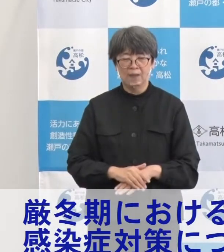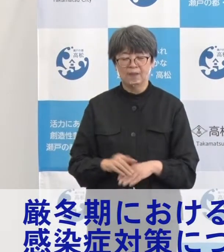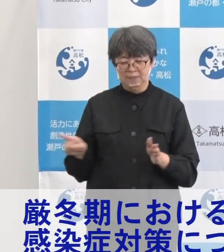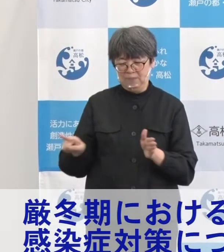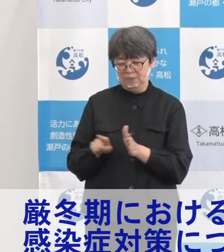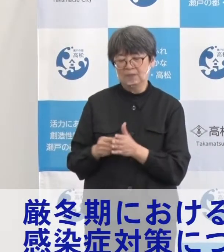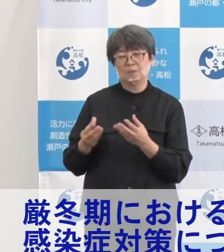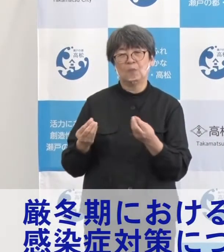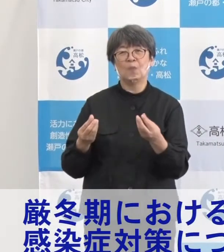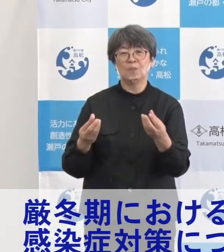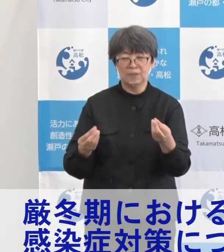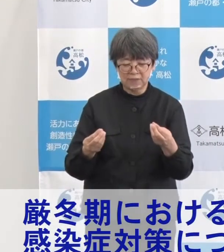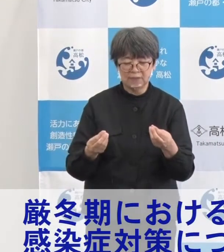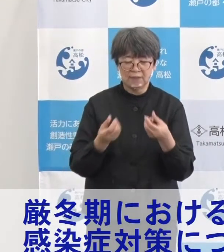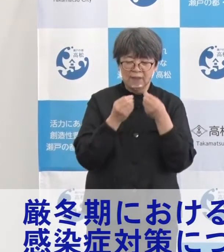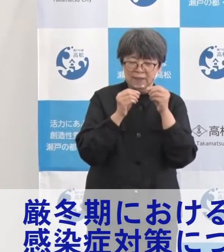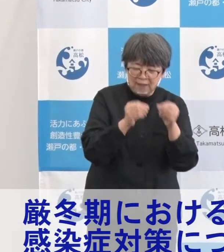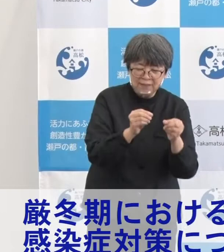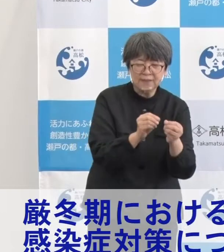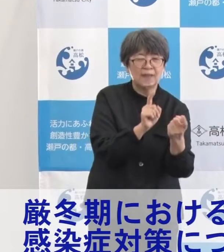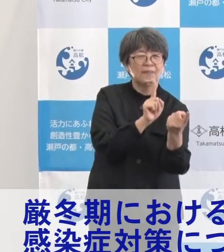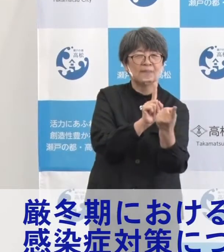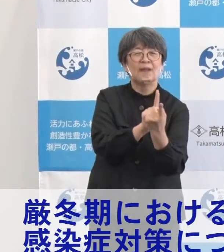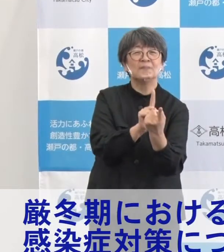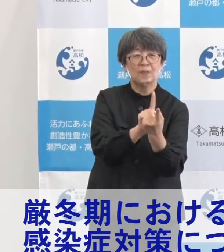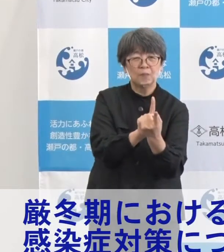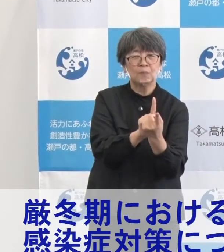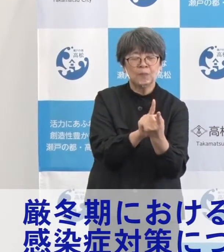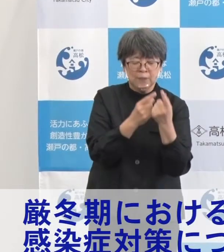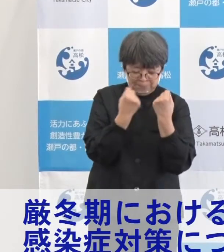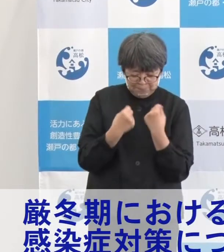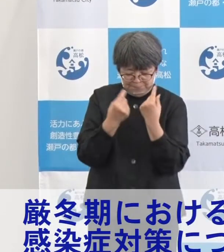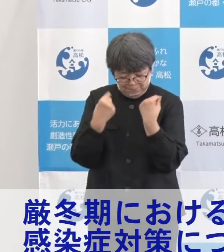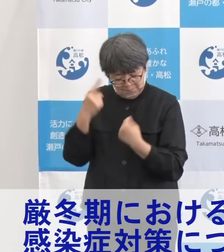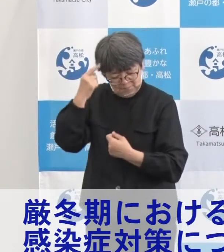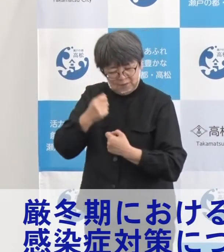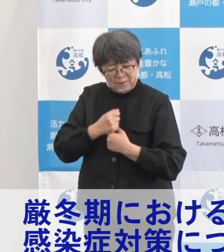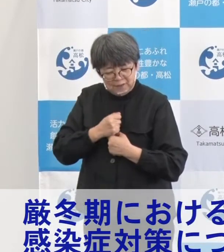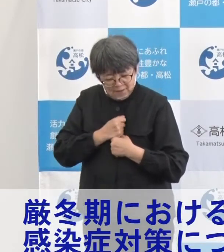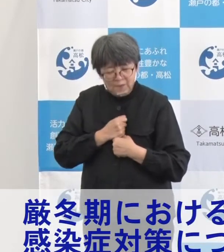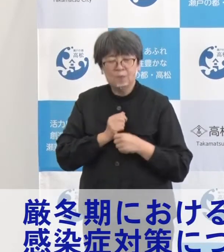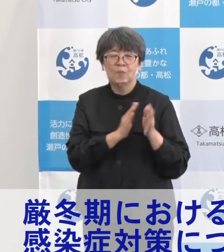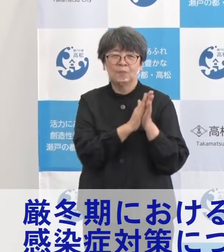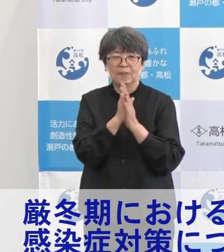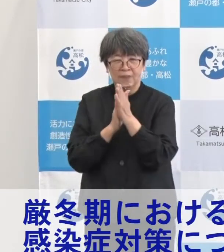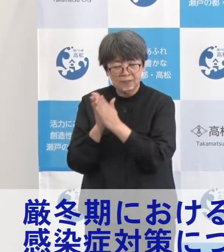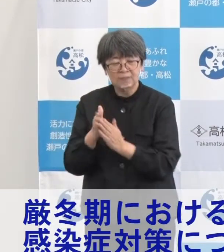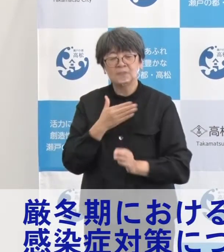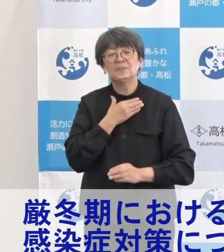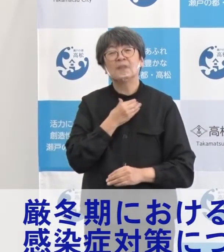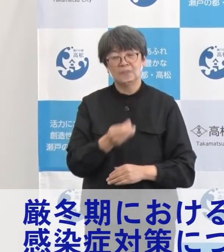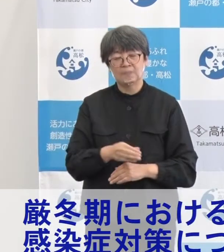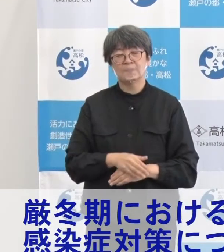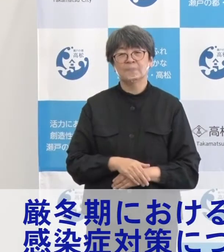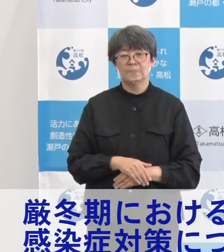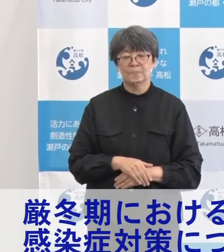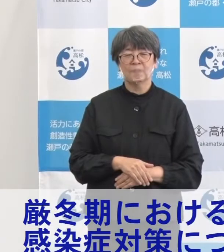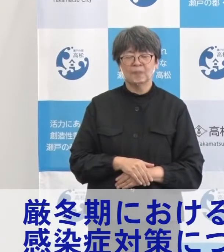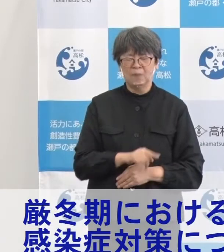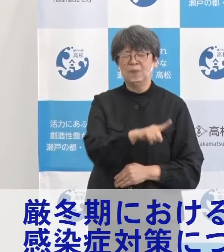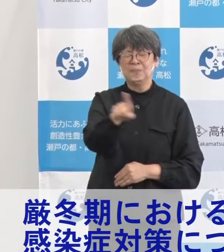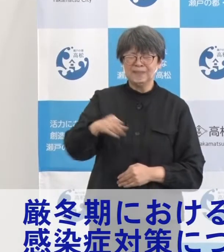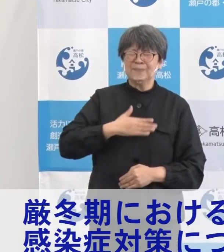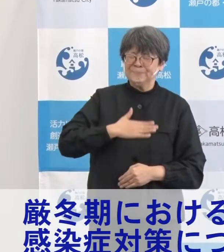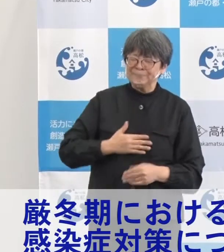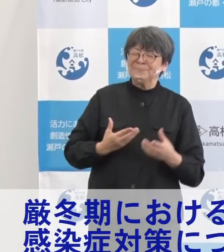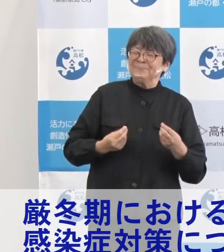通りの感染対策の徹底を個人にお願いをしたいということでございますけれどもまあそんなことも充分